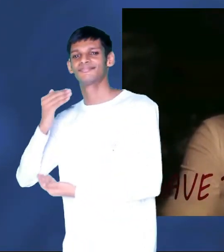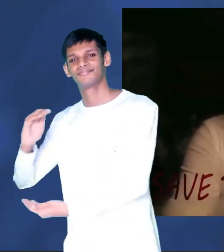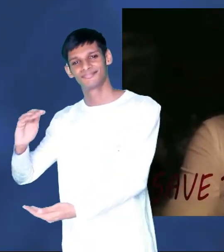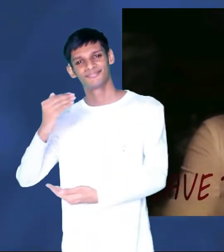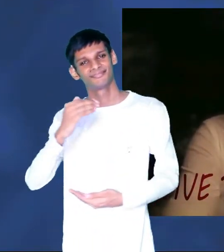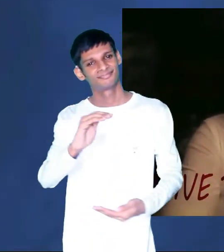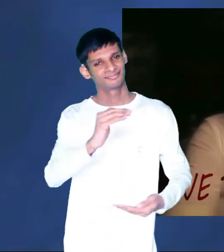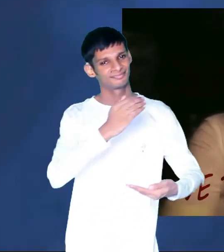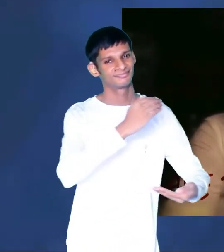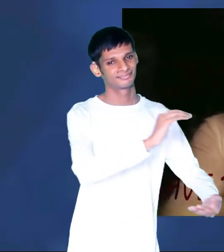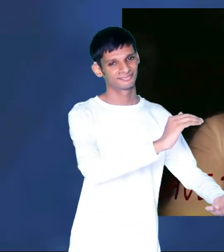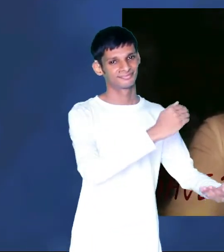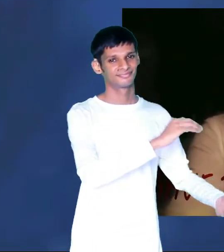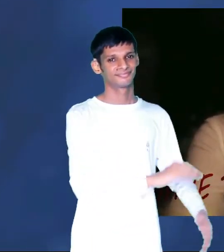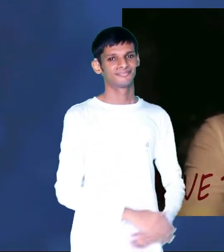बेटियाँ